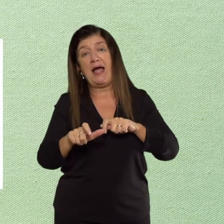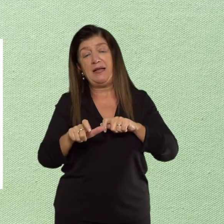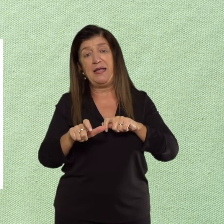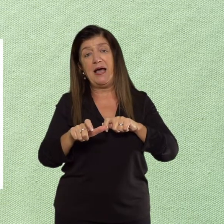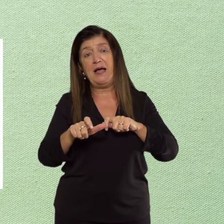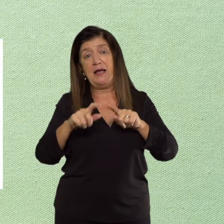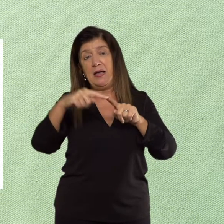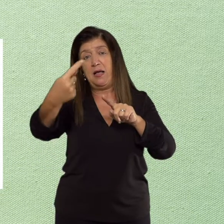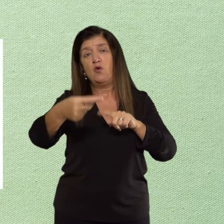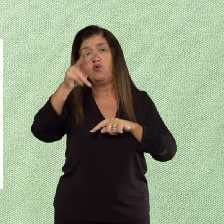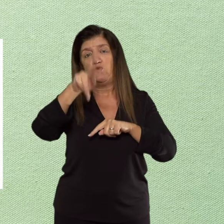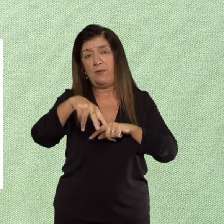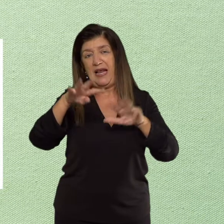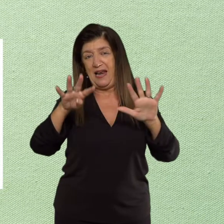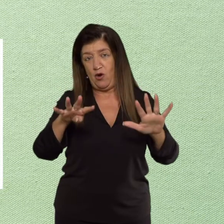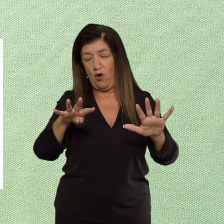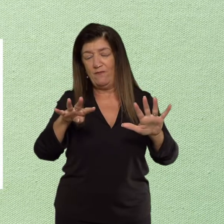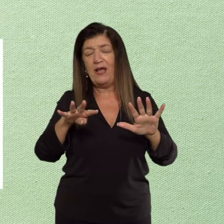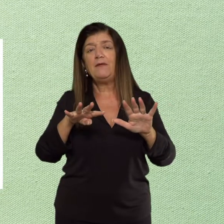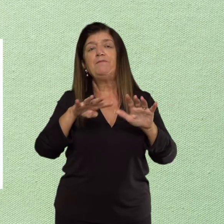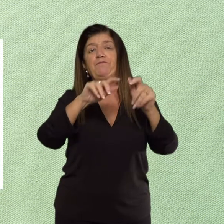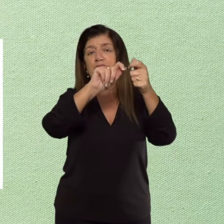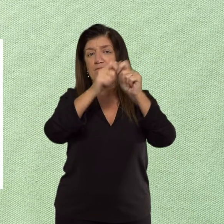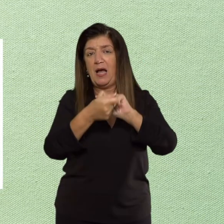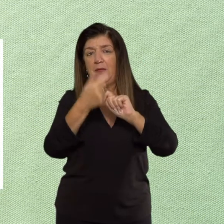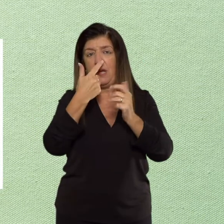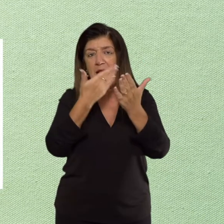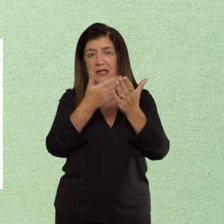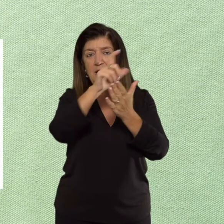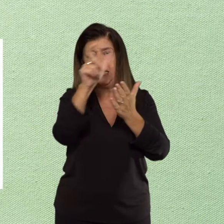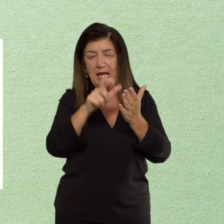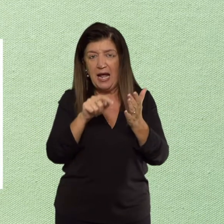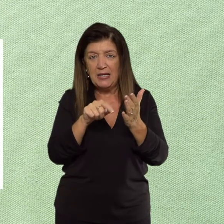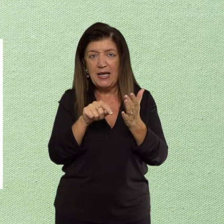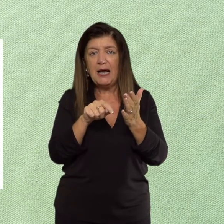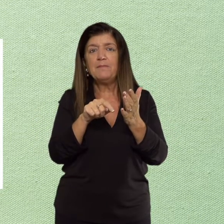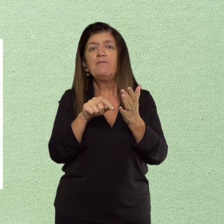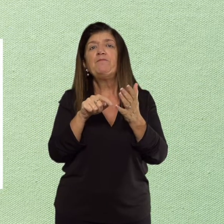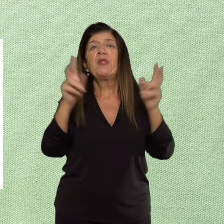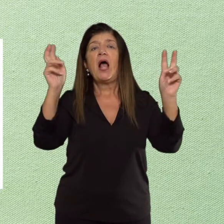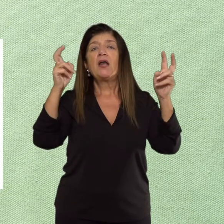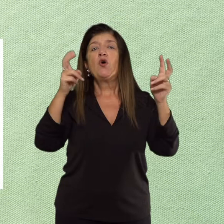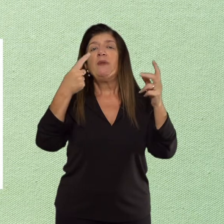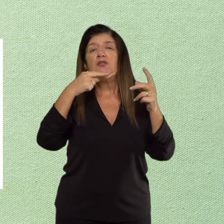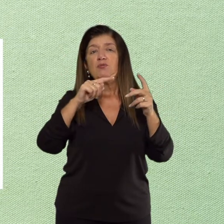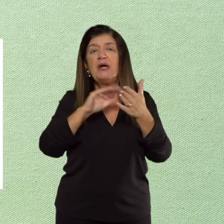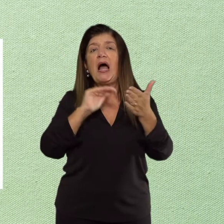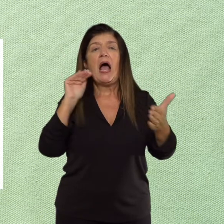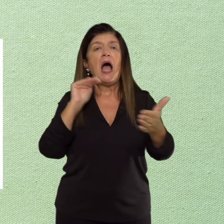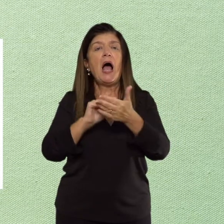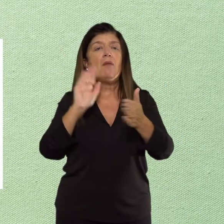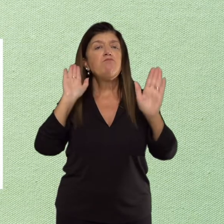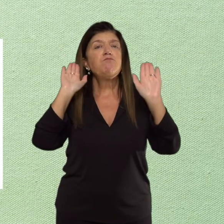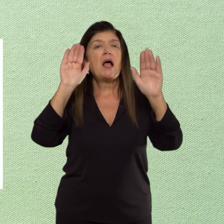anche se è stata ratificata, la questione di abbattimento è un